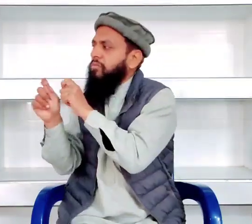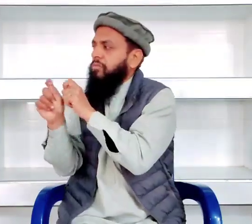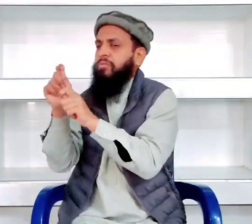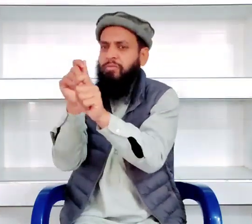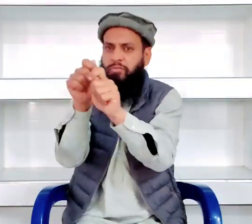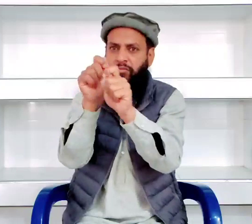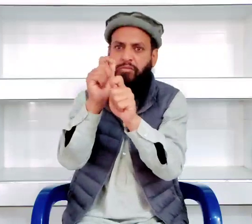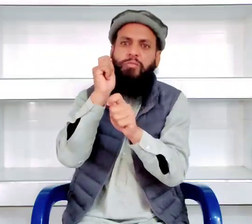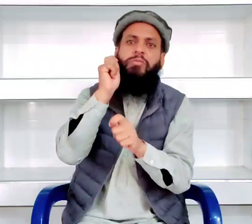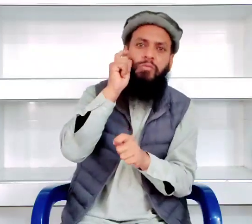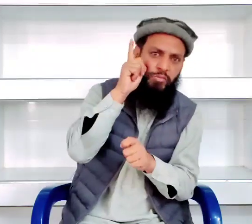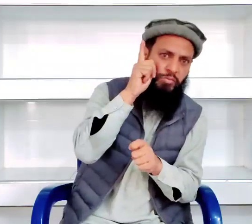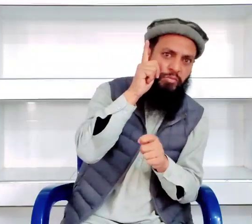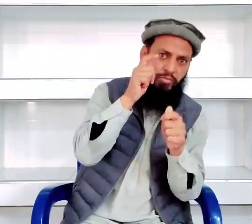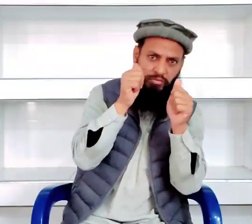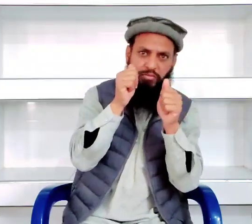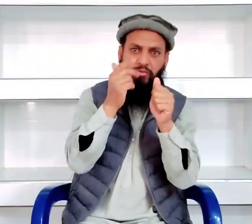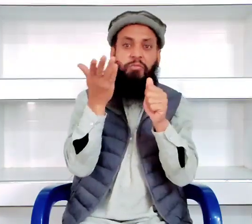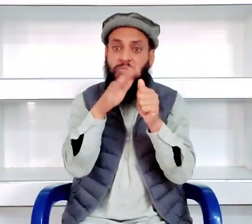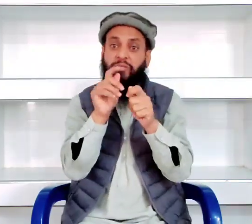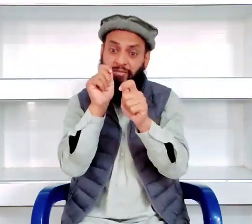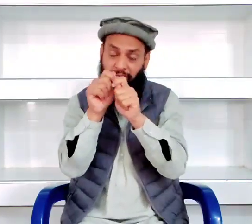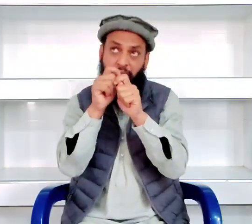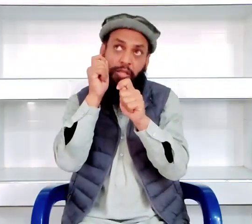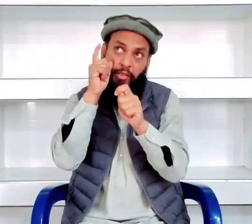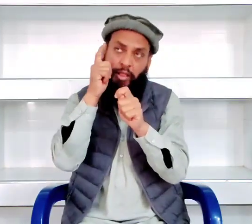جانچ پڑتال کرن تو بغیر ہی کسی نے بعض دفعہ سمجھ نہیں ہوتی یا